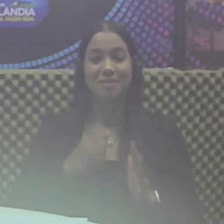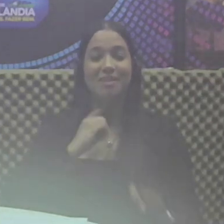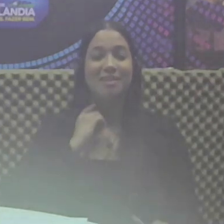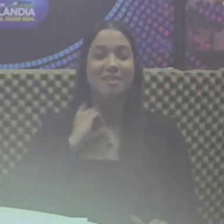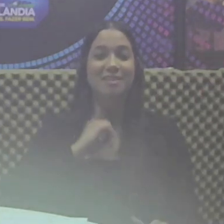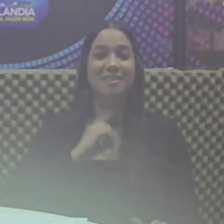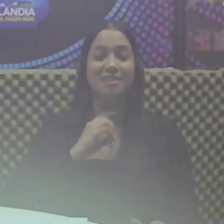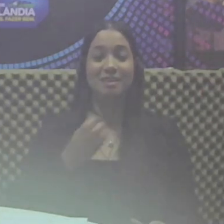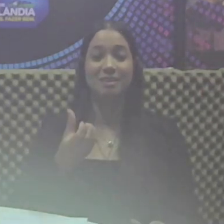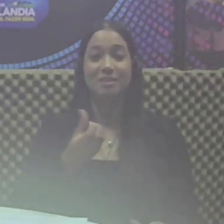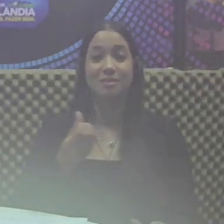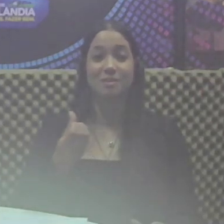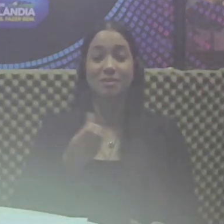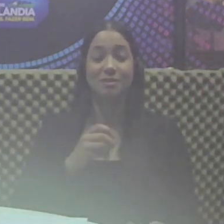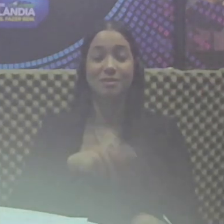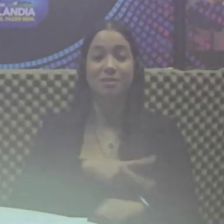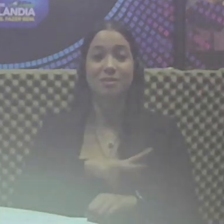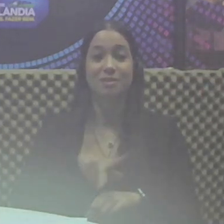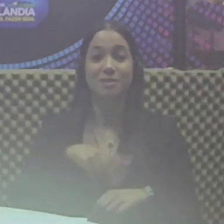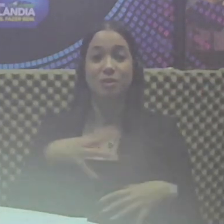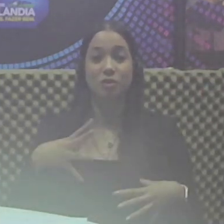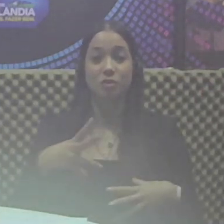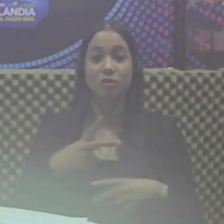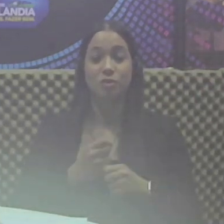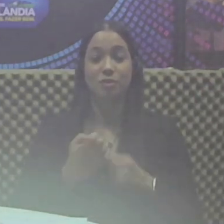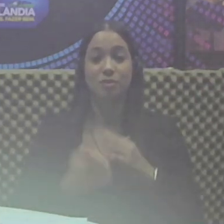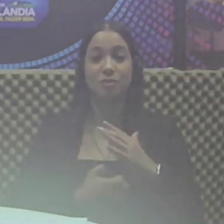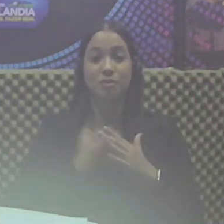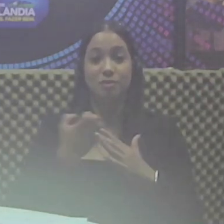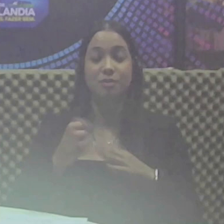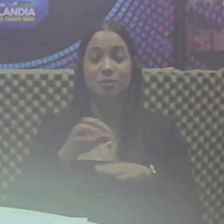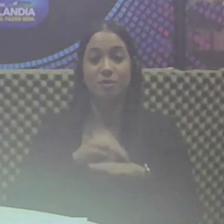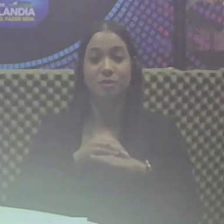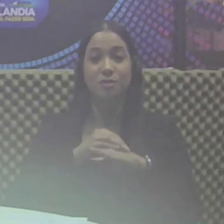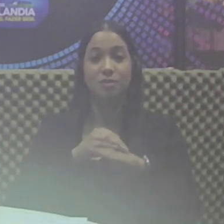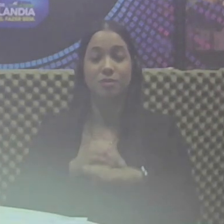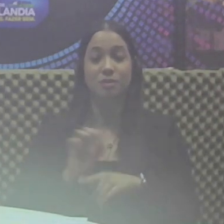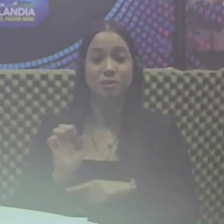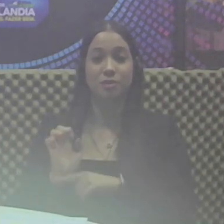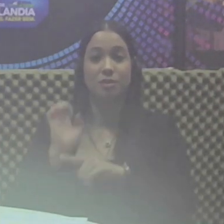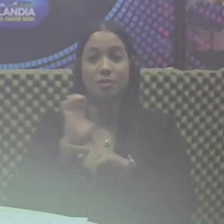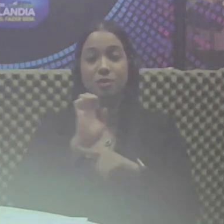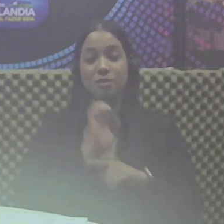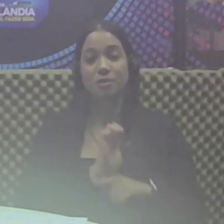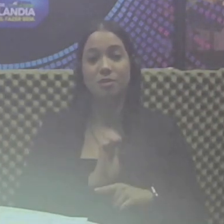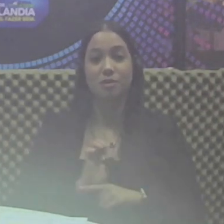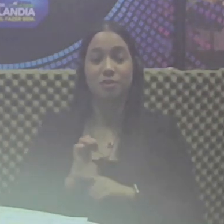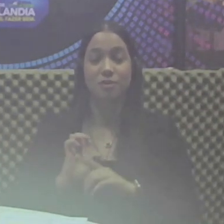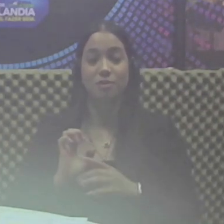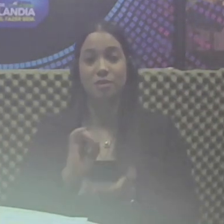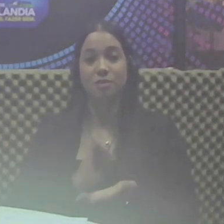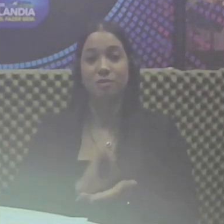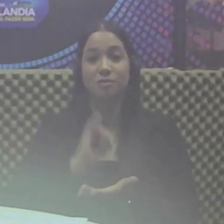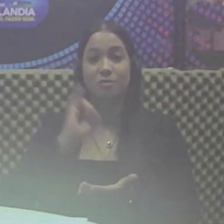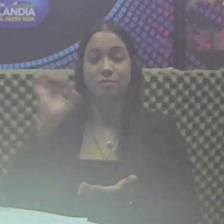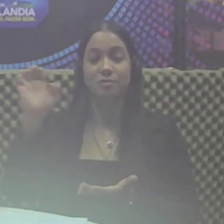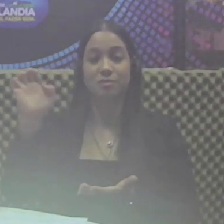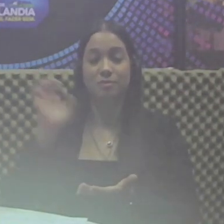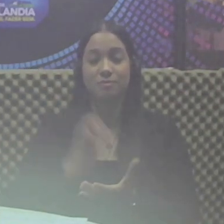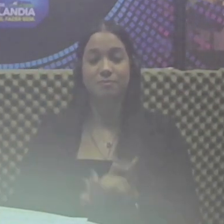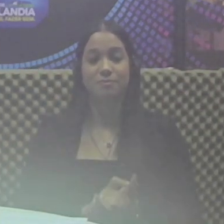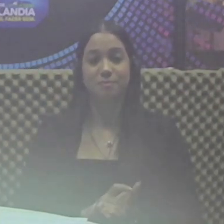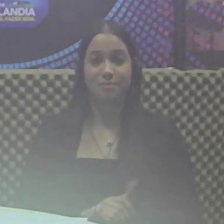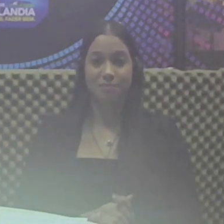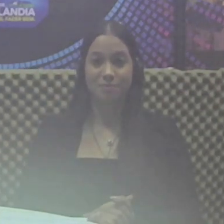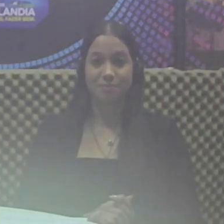e a sexta do país em quantidade de empresas de transporte interestadual e Internacional